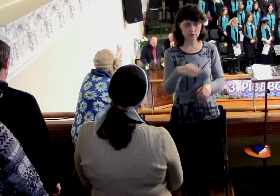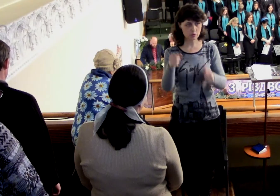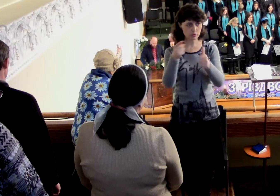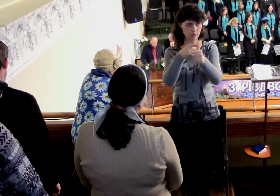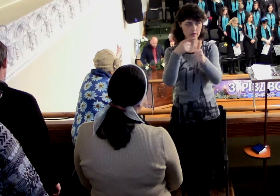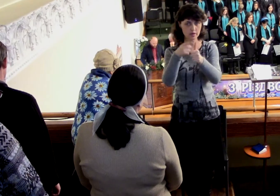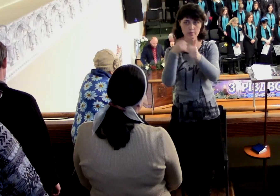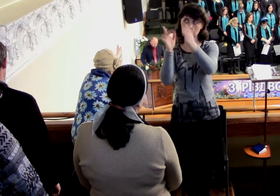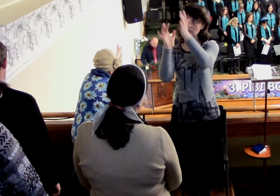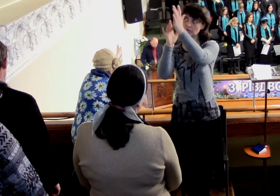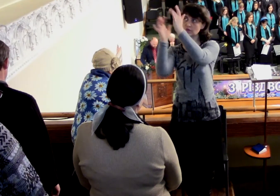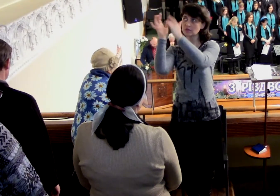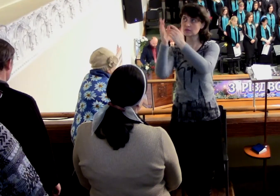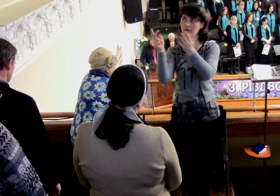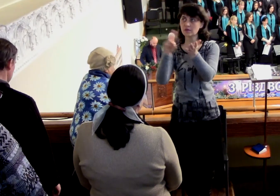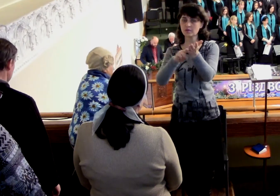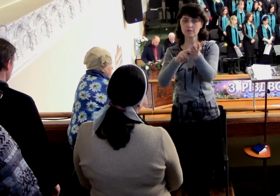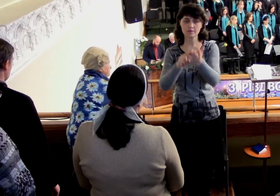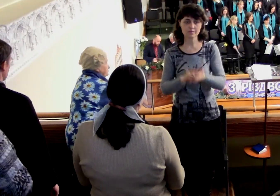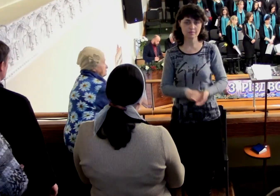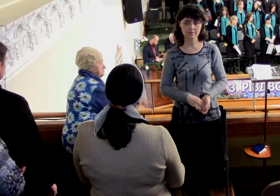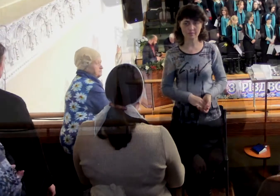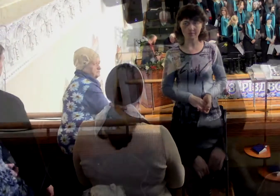Иисуса Христа. Аминь.